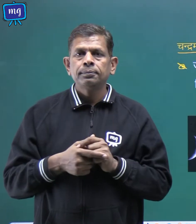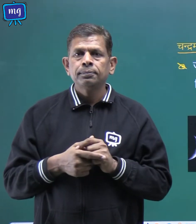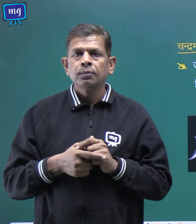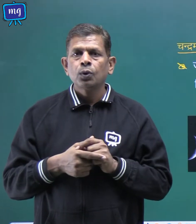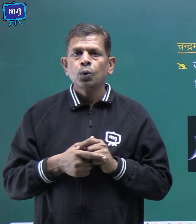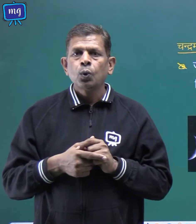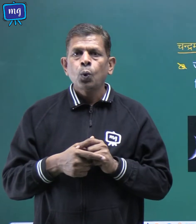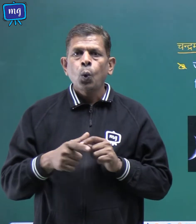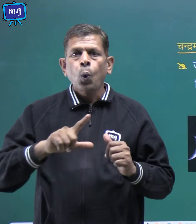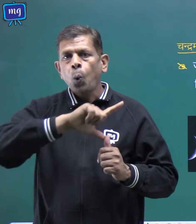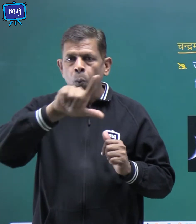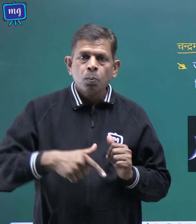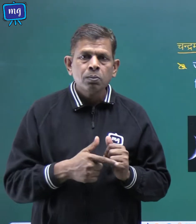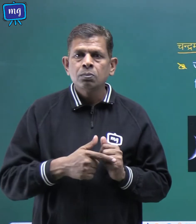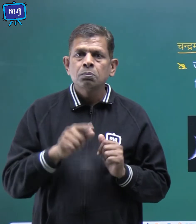पूर्ण चक्रिका